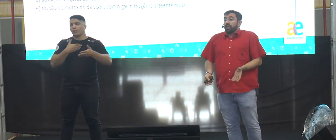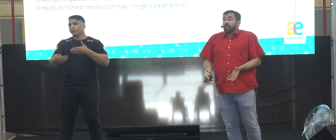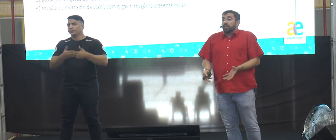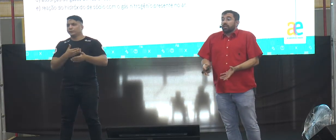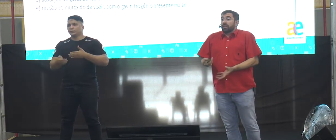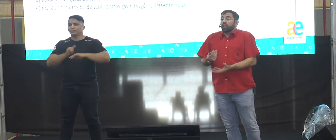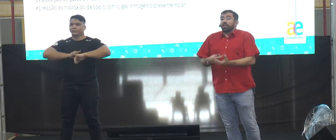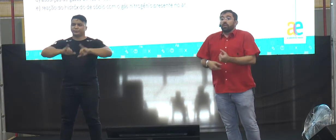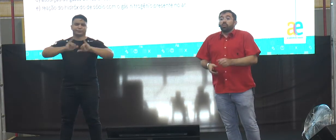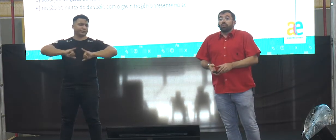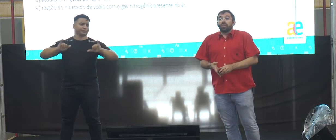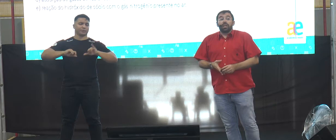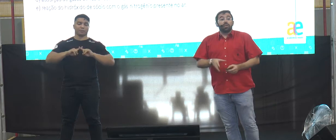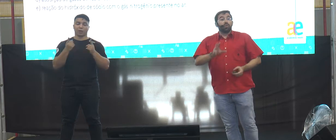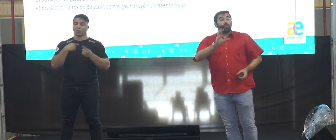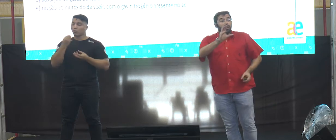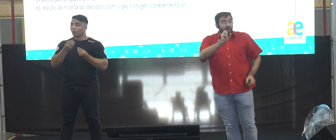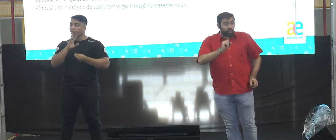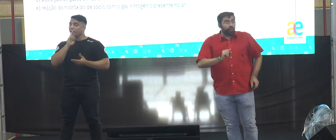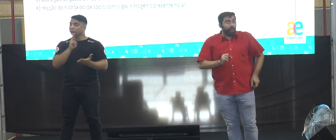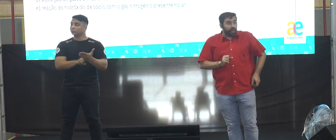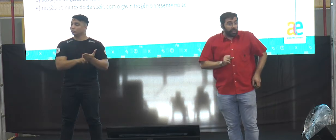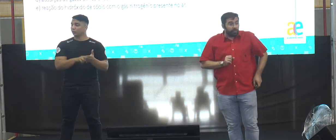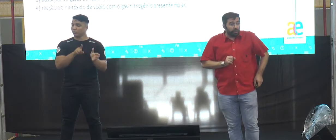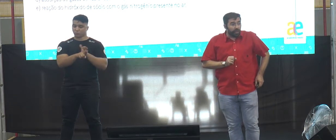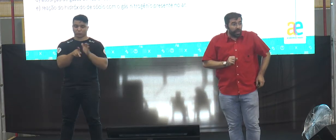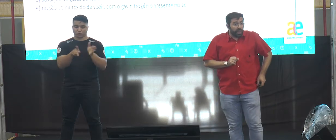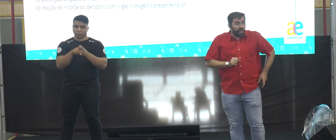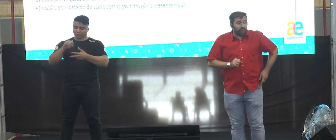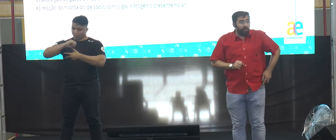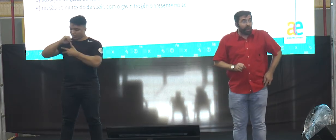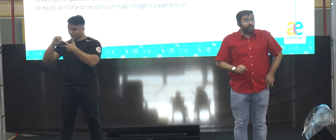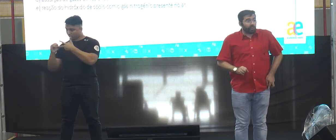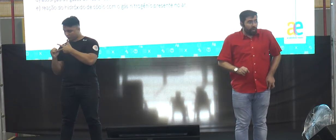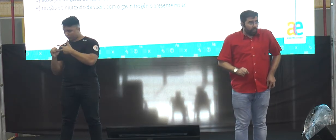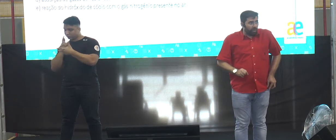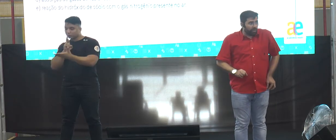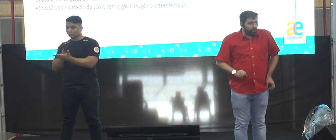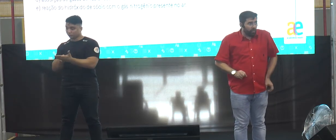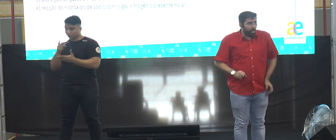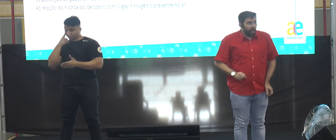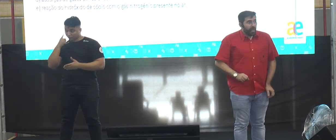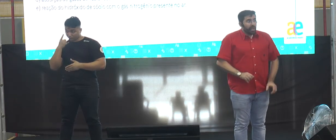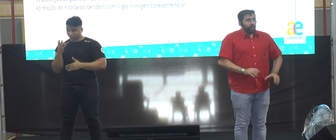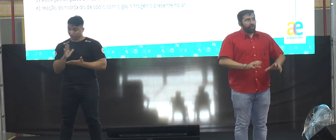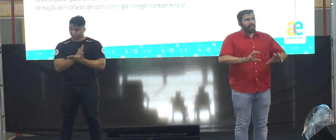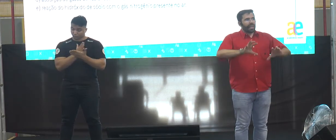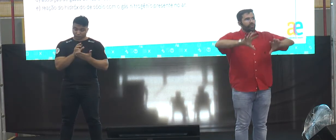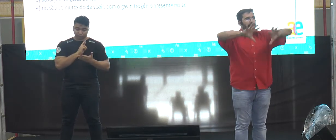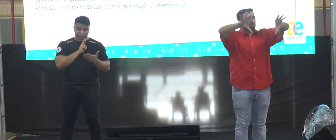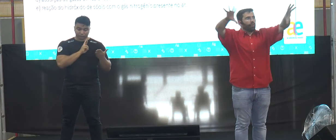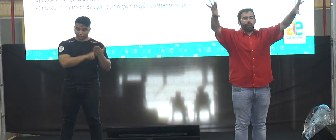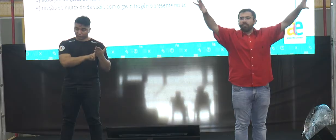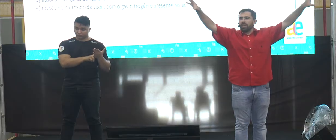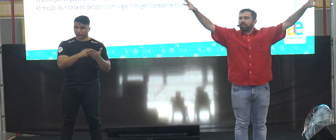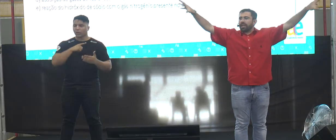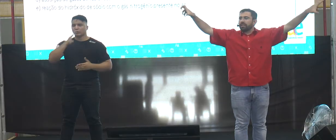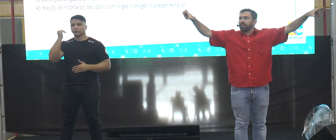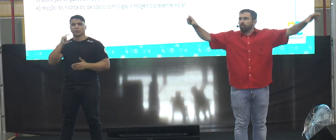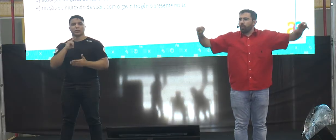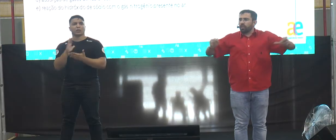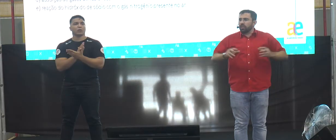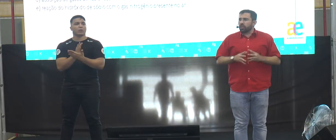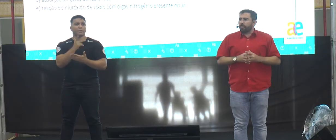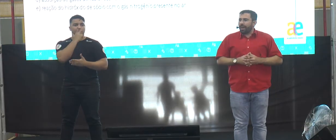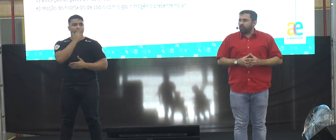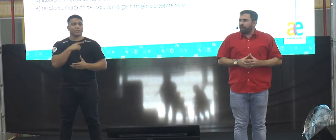coisa se a gente não conseguir resolver as questões do Enem. Então bora fazer uma coisa. Eu sei que às vezes quando o ambiente está